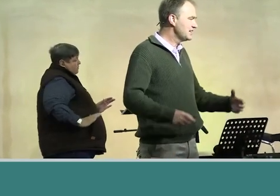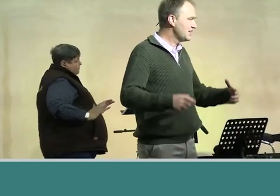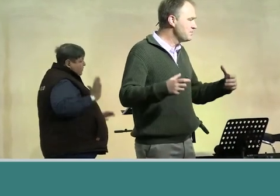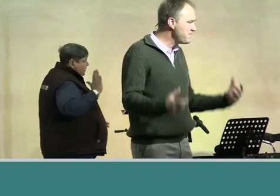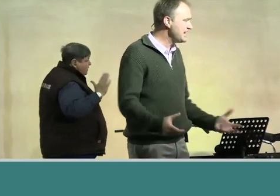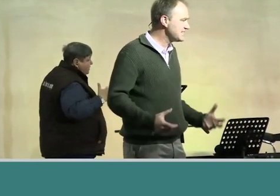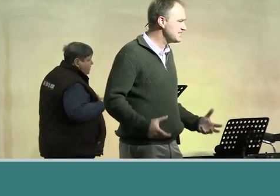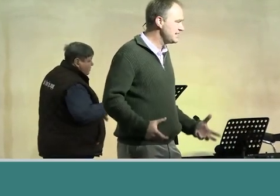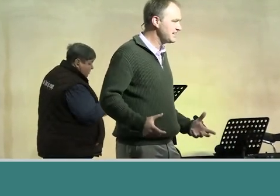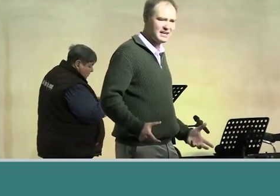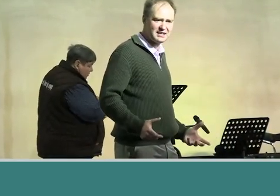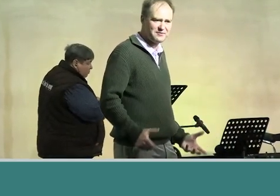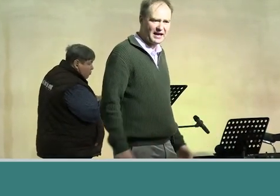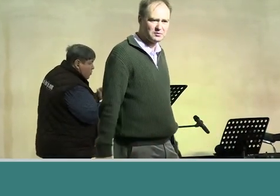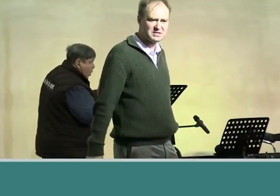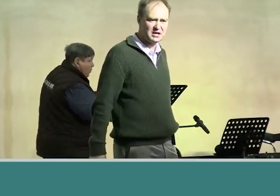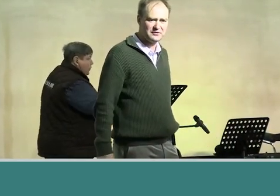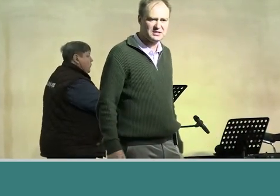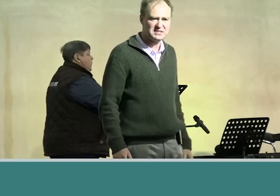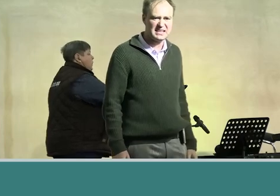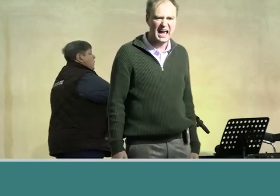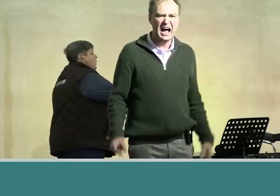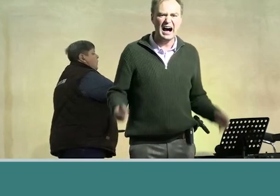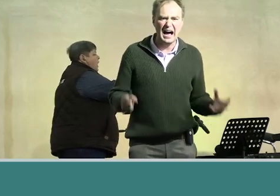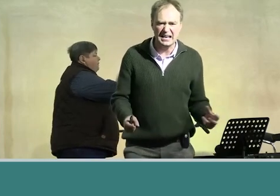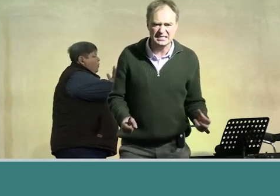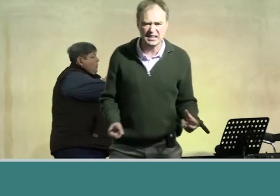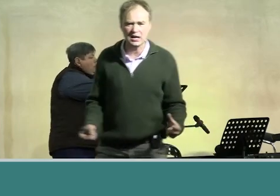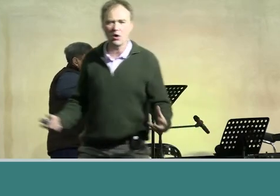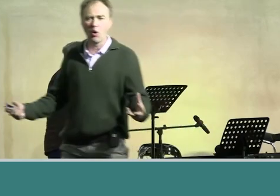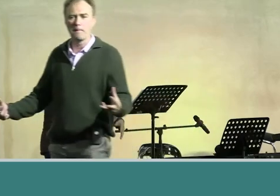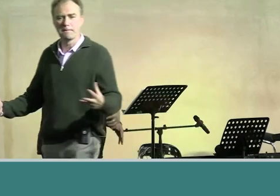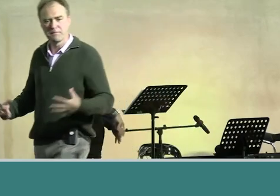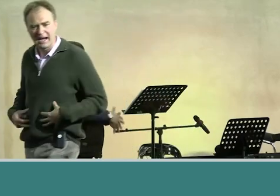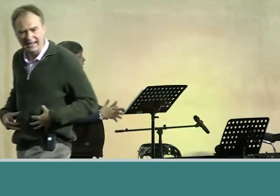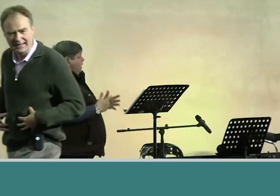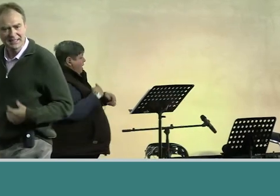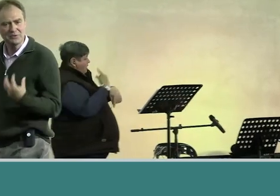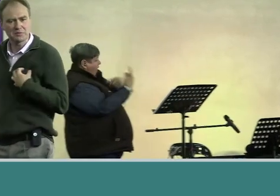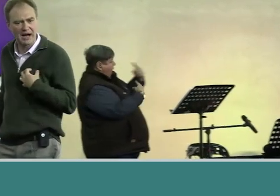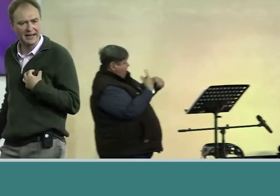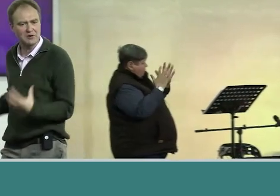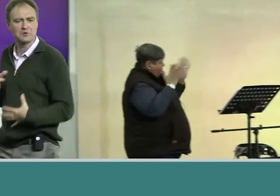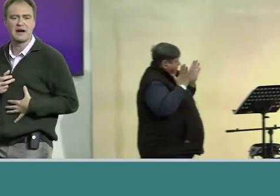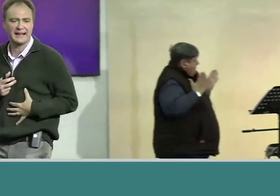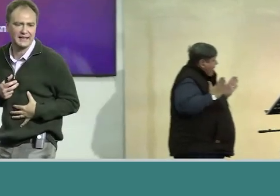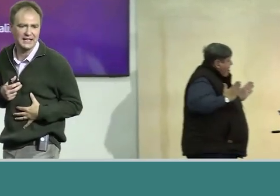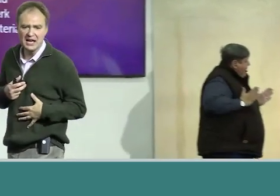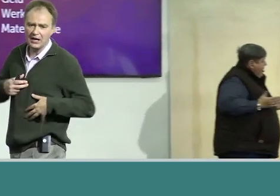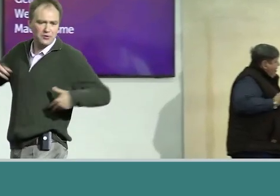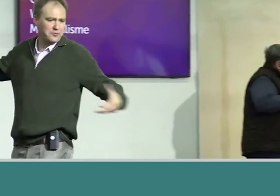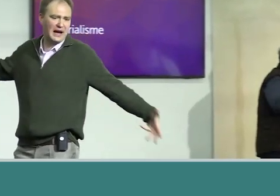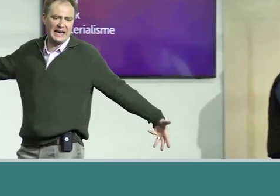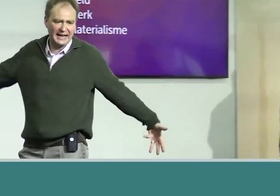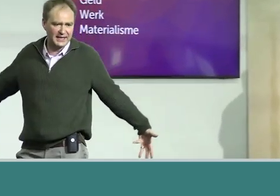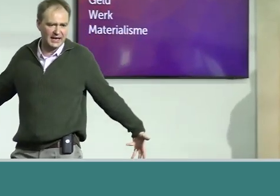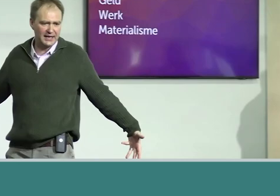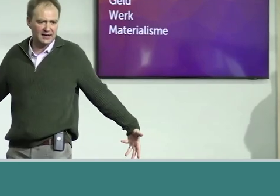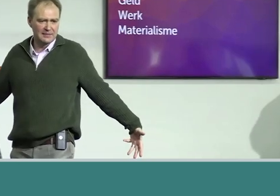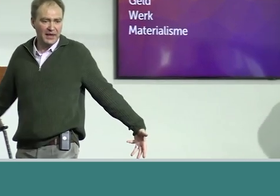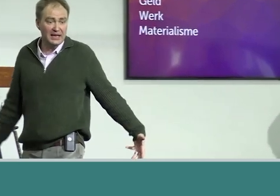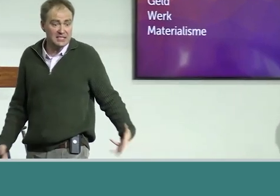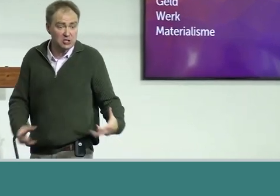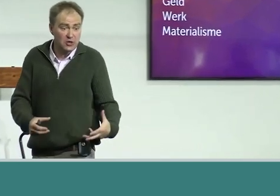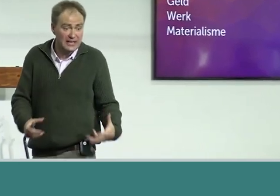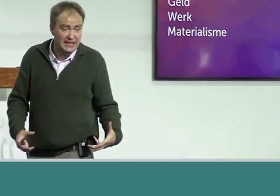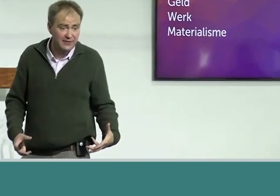kan een menslecentreerde wereldbeskouwing wees wat sê alles gaan om my dit gaan oor my dit gaan oor my geluk dit gaan oor my lekker kry